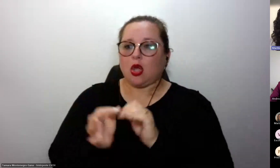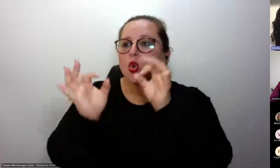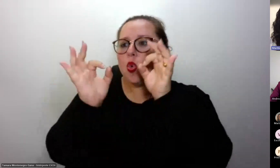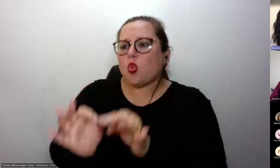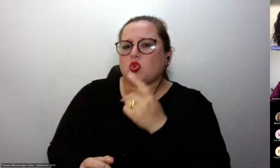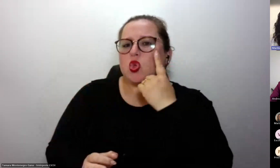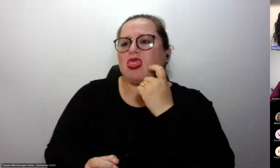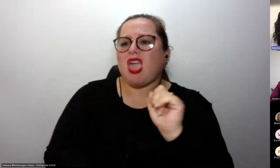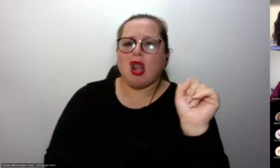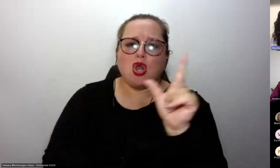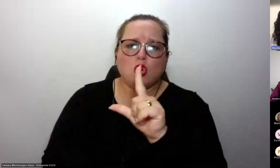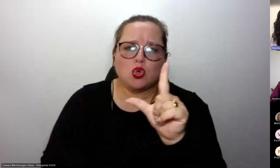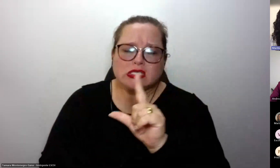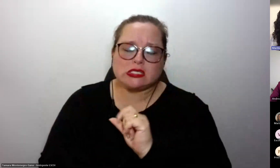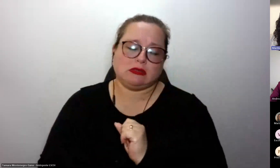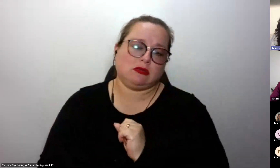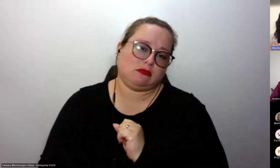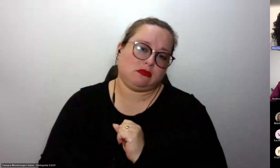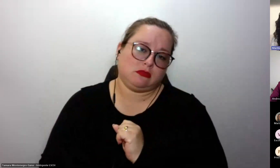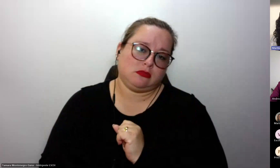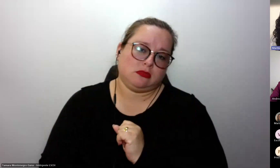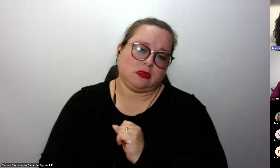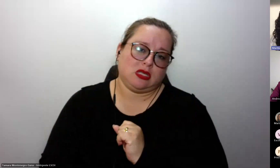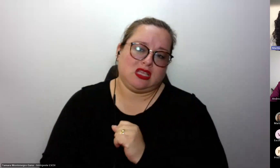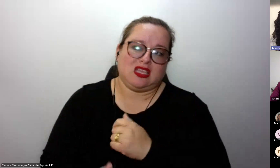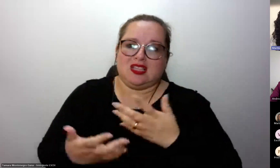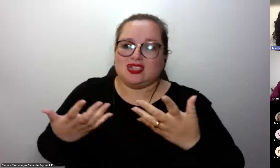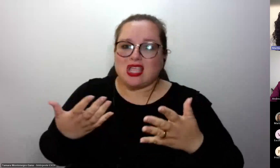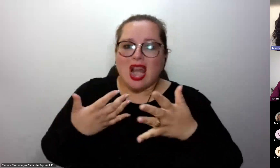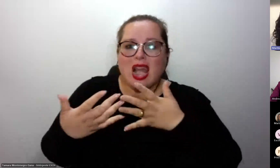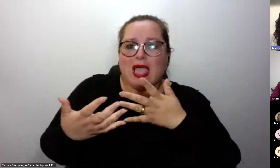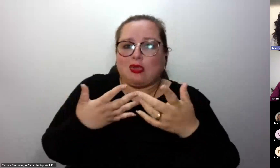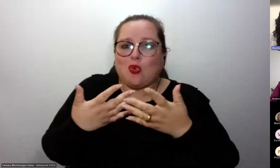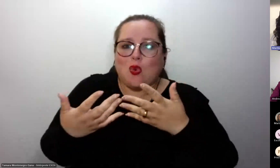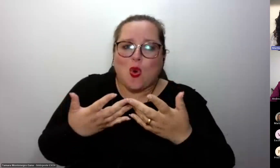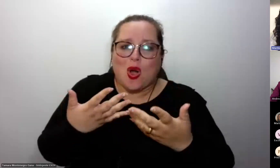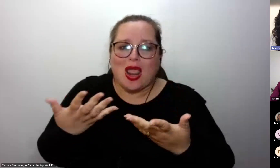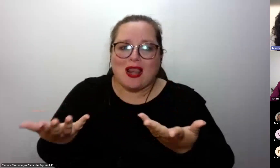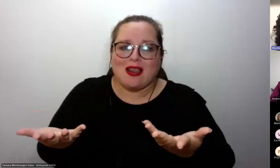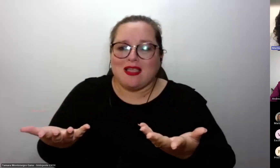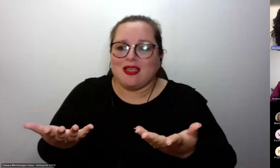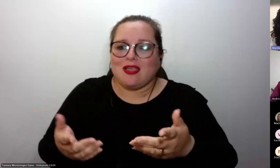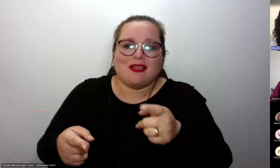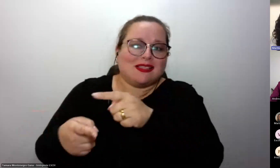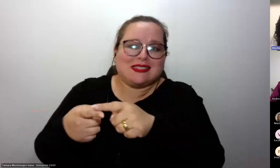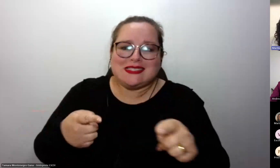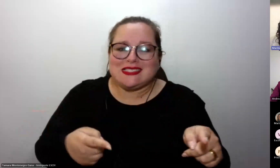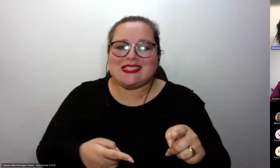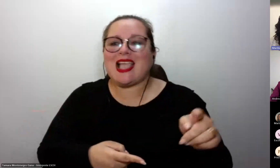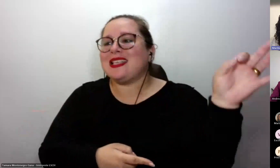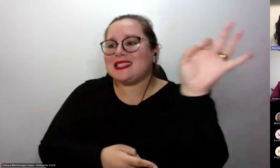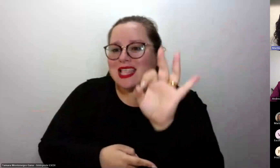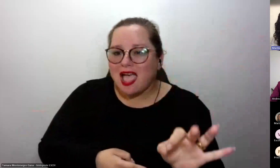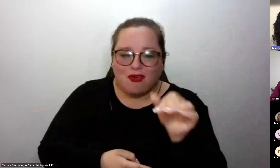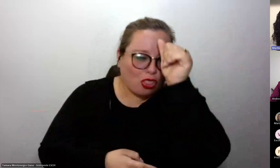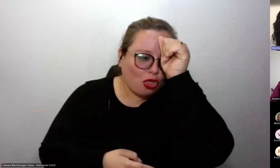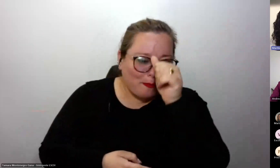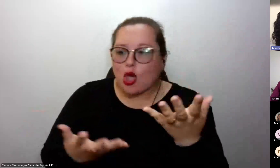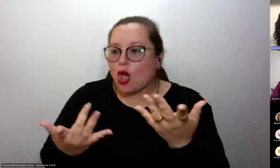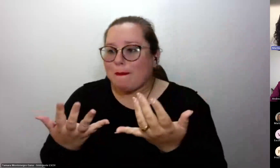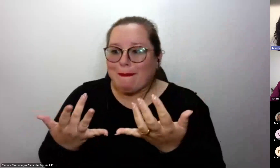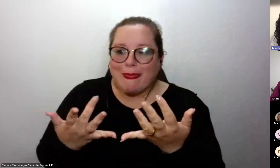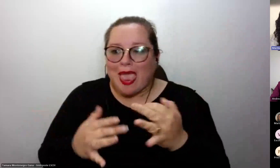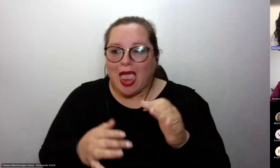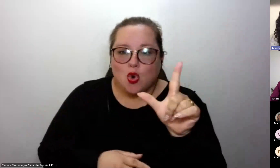día lunes, ¿sí? Entonces se daba naturalmente esto, hemos estado todo el fin de semana esperando que llegue este día